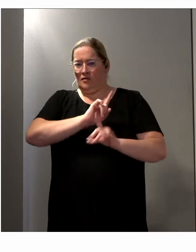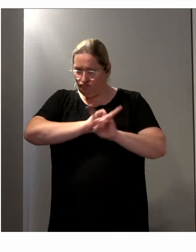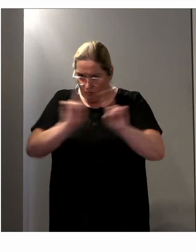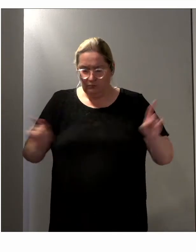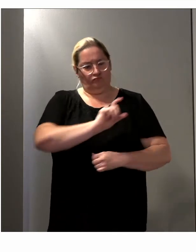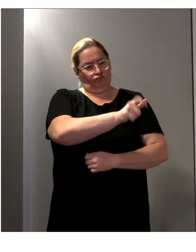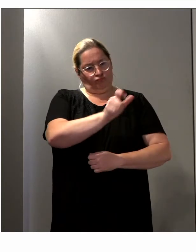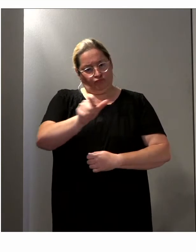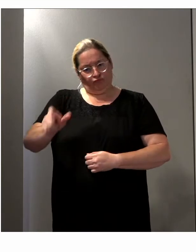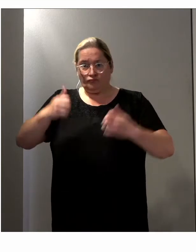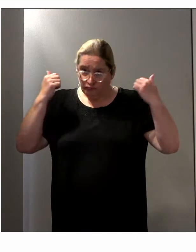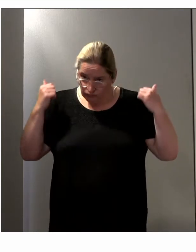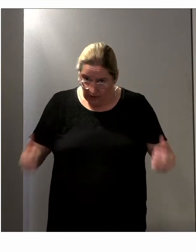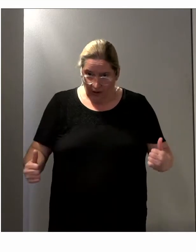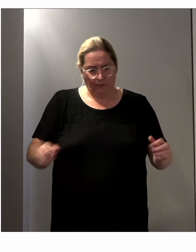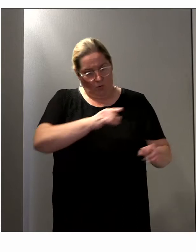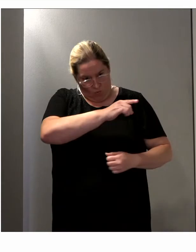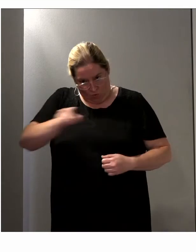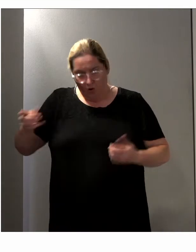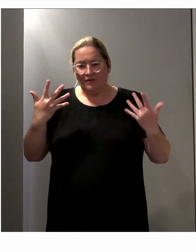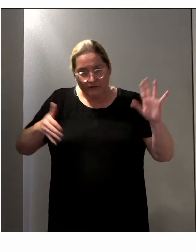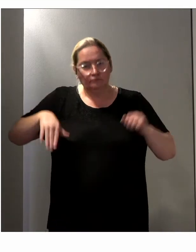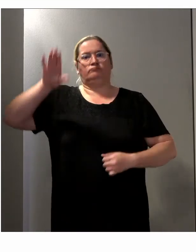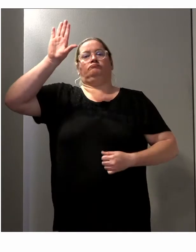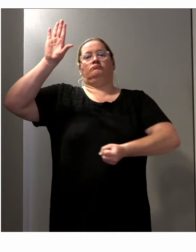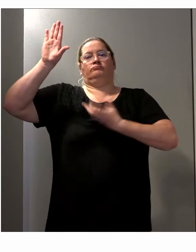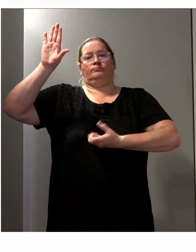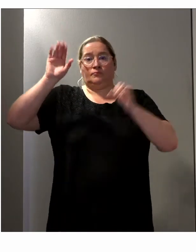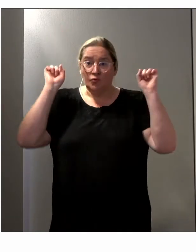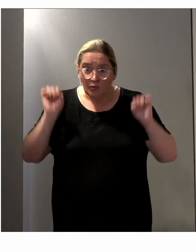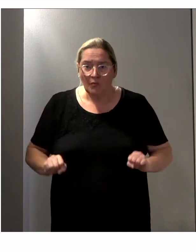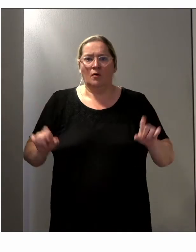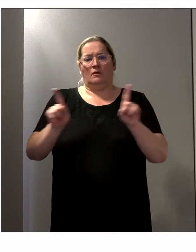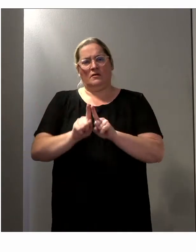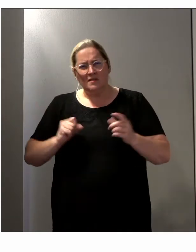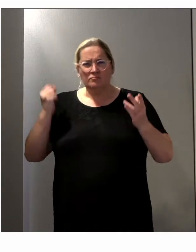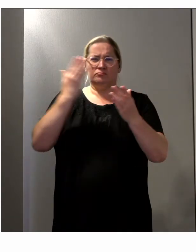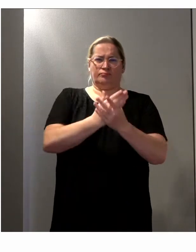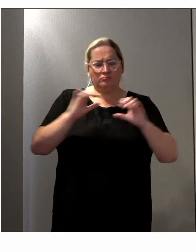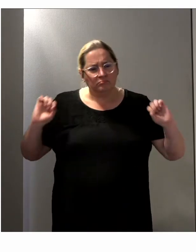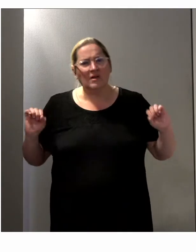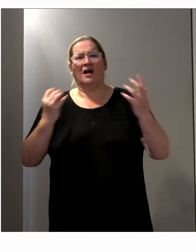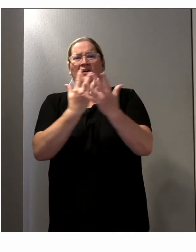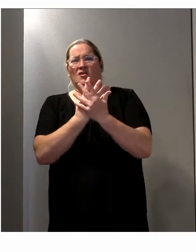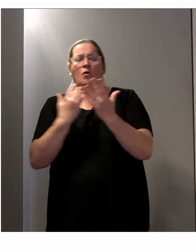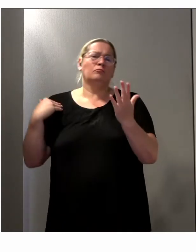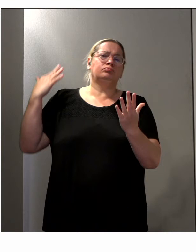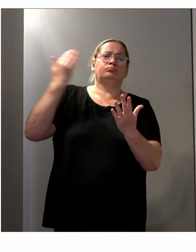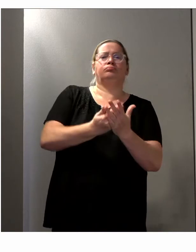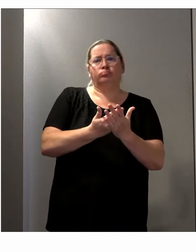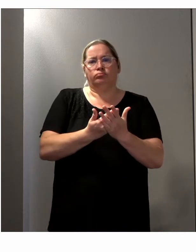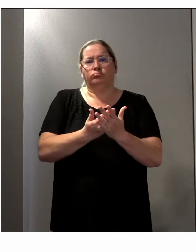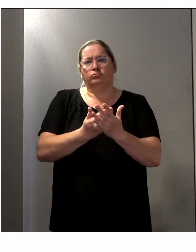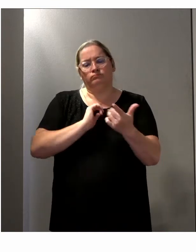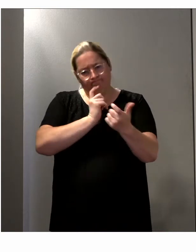suite, ils pourront demander la parole, bien sûr, mais intervenir, réagir sur ce que les uns et les autres